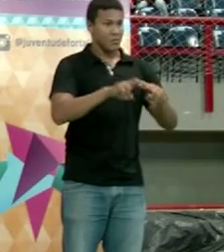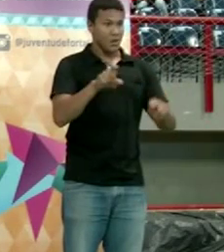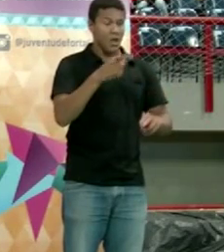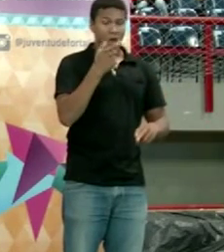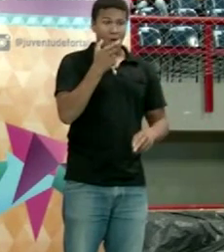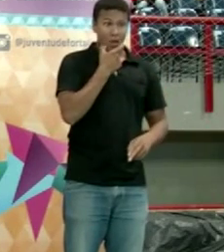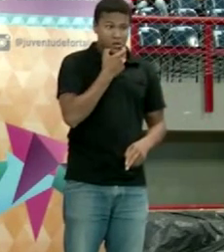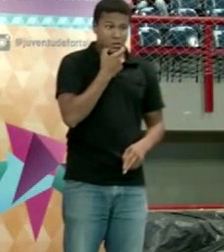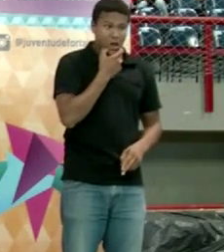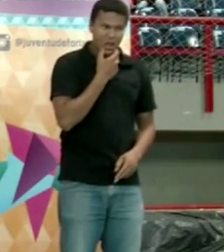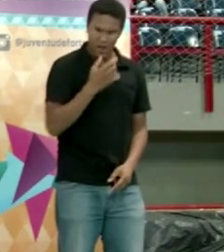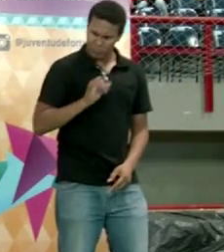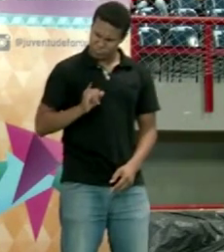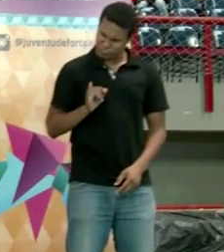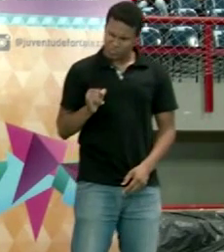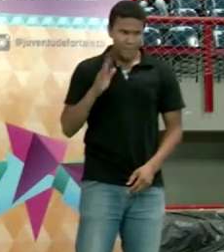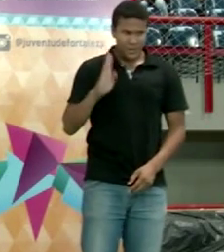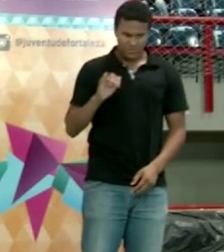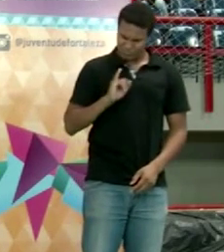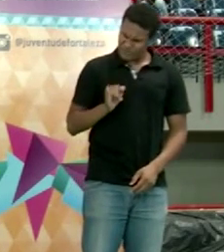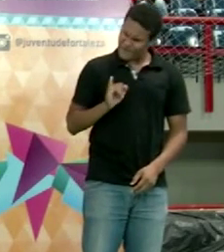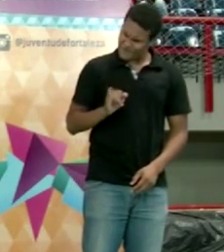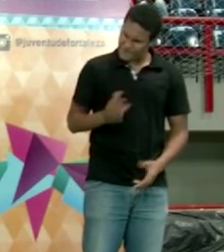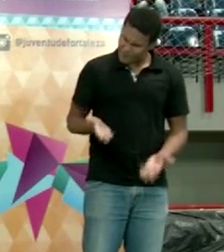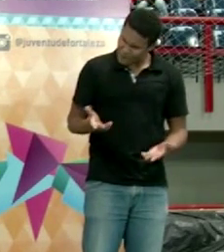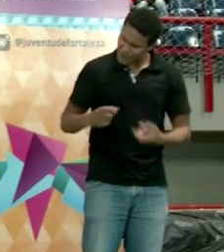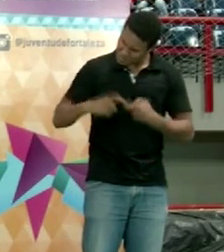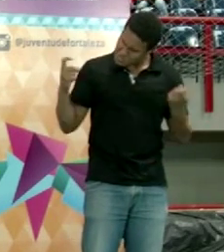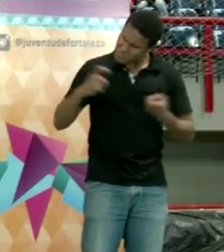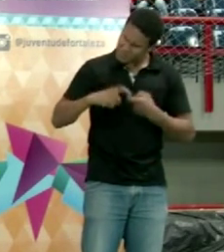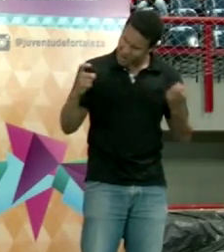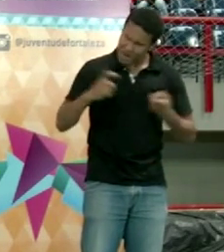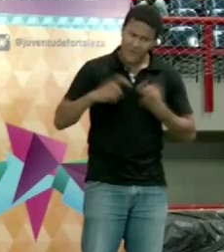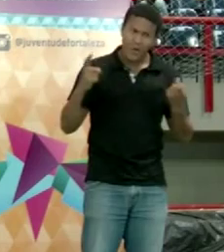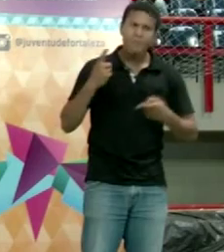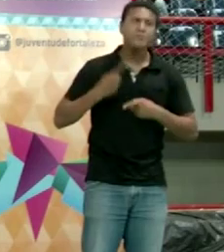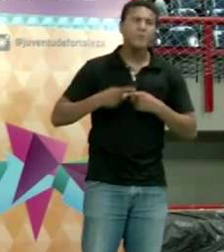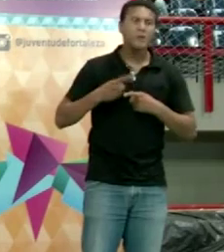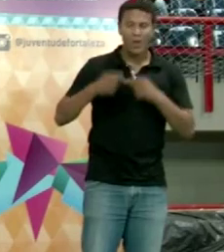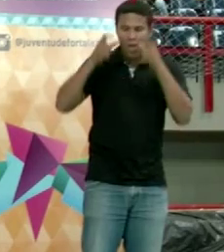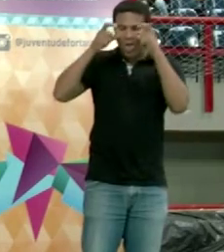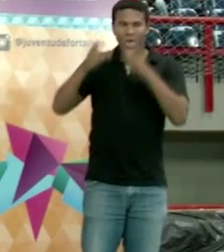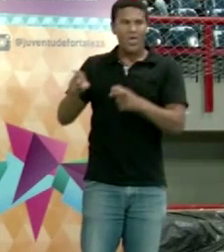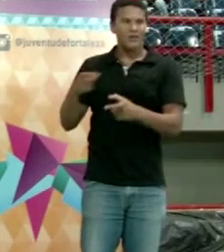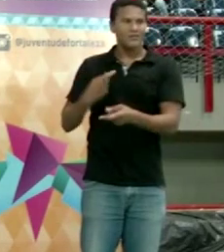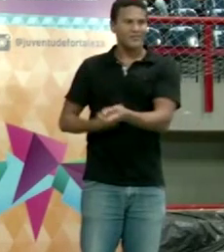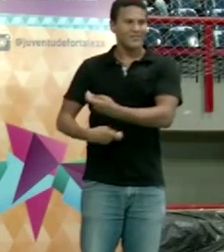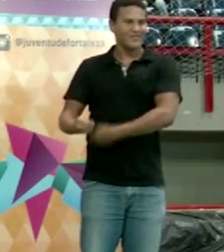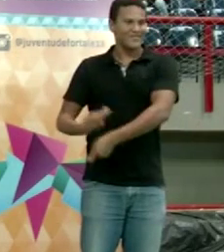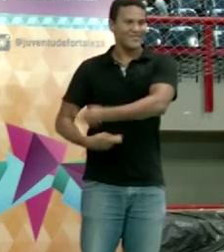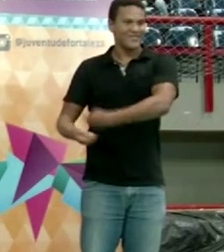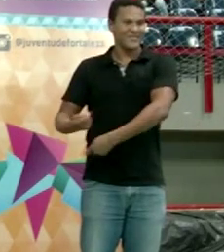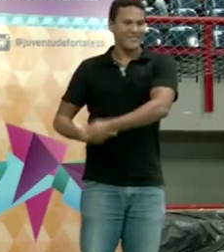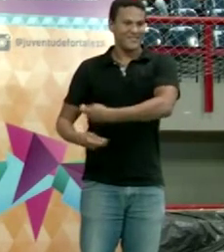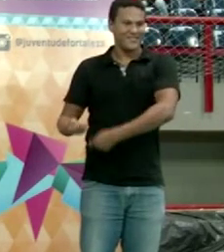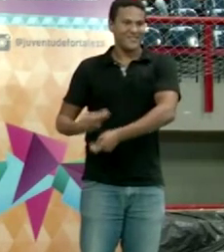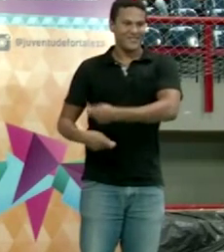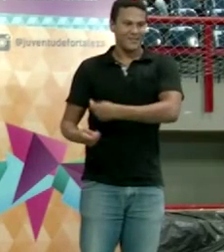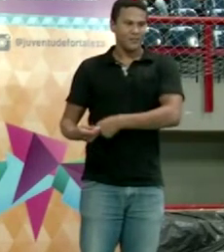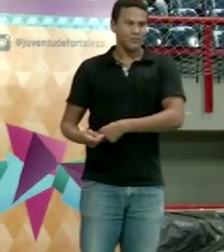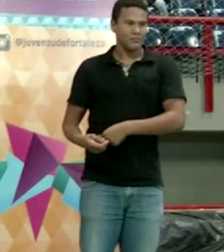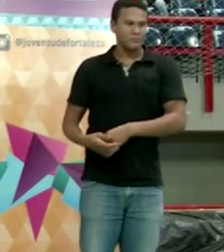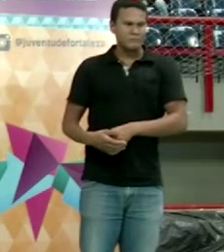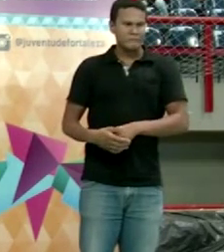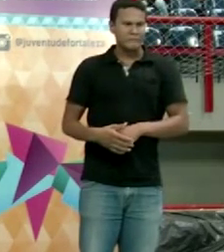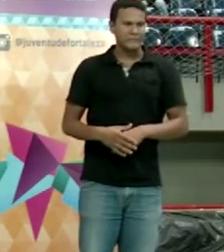a proclamar a independência por interesses econômicos. Quem aqui na sala, olha? Quem